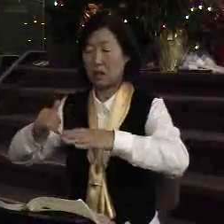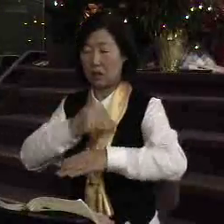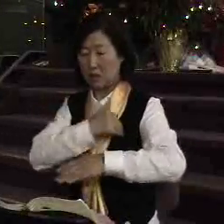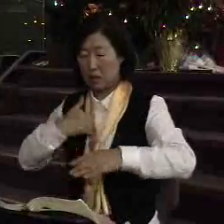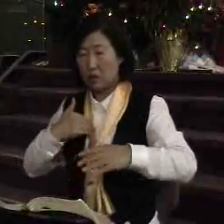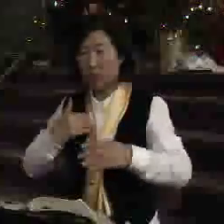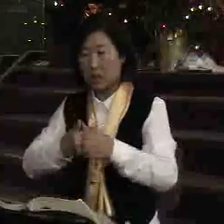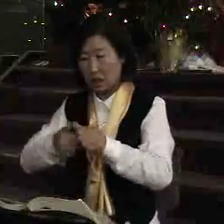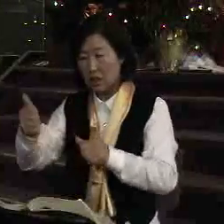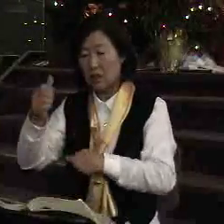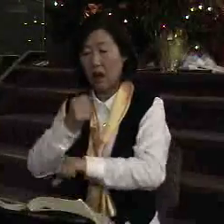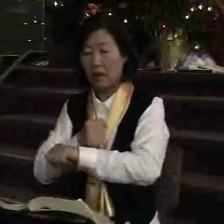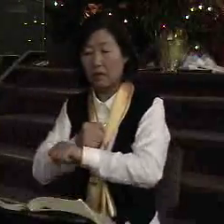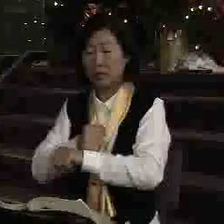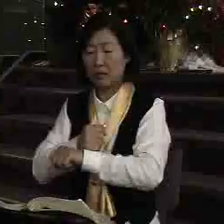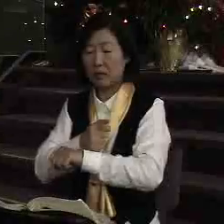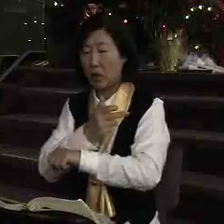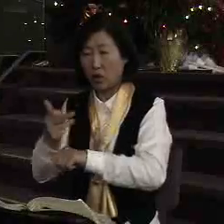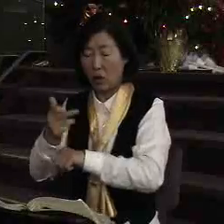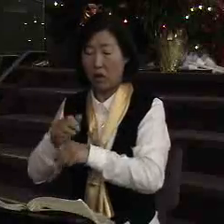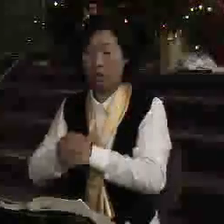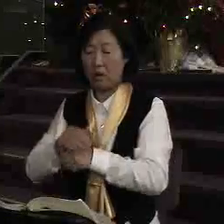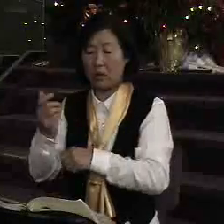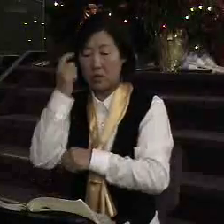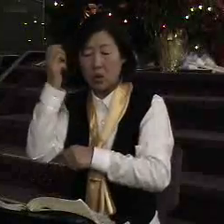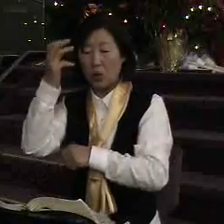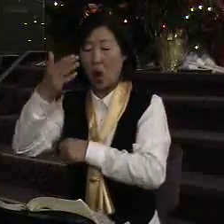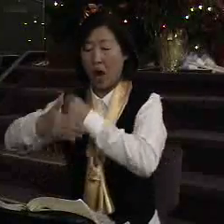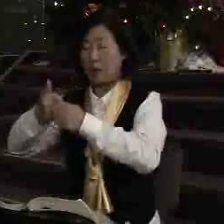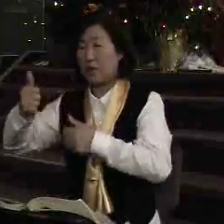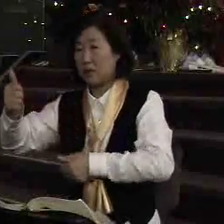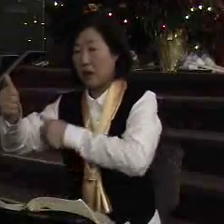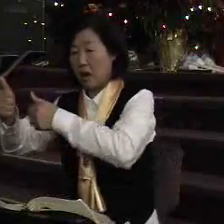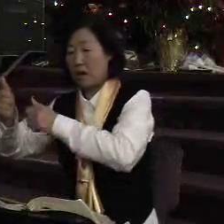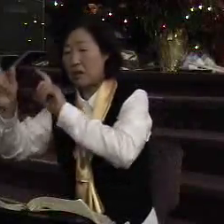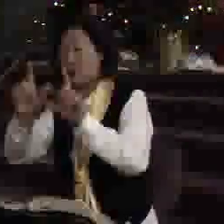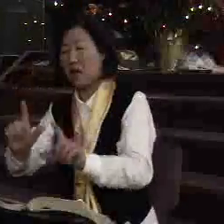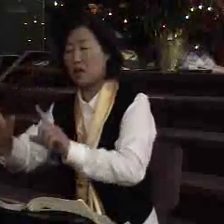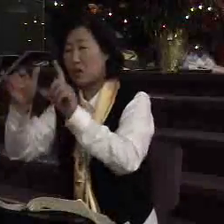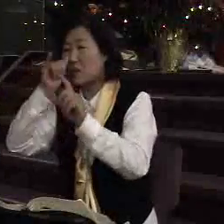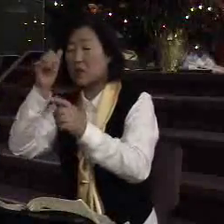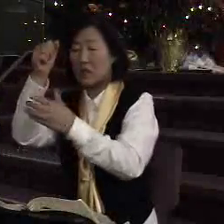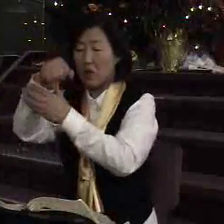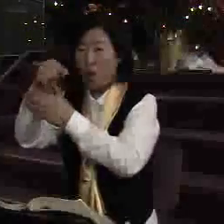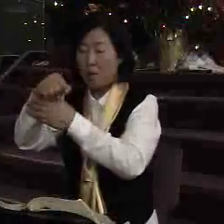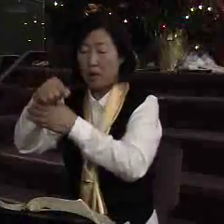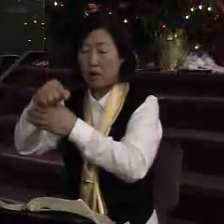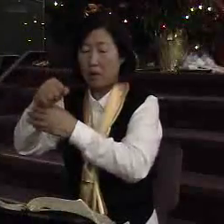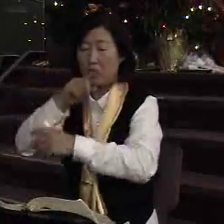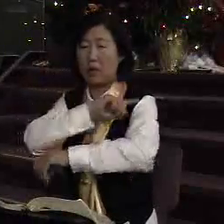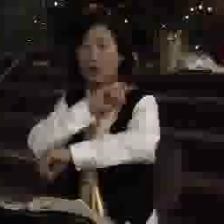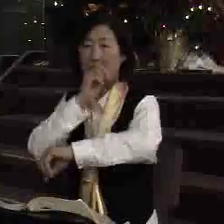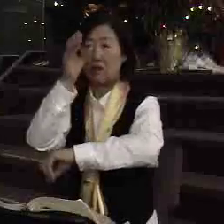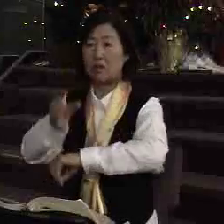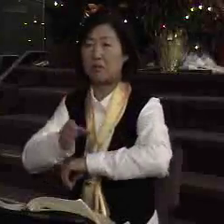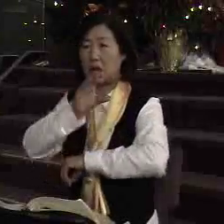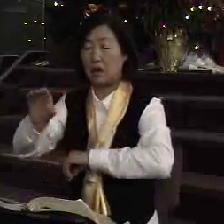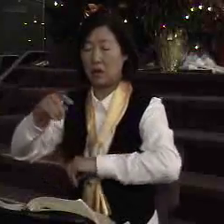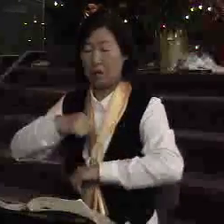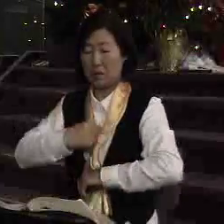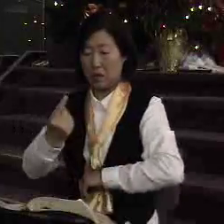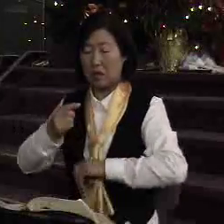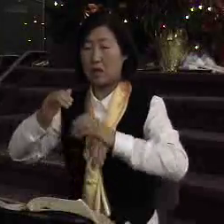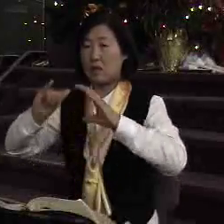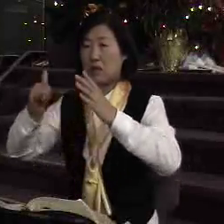능력이 거기. 성령 하나님을 따라 살 수 있는, 열매를 맺고 살 수 있는 능력이 십자가에 나 자신을